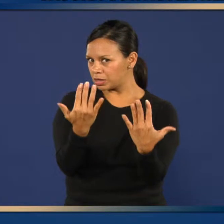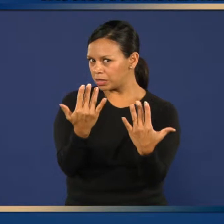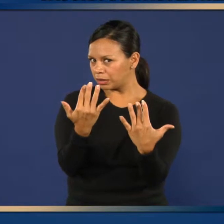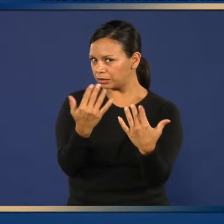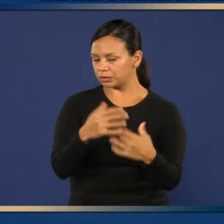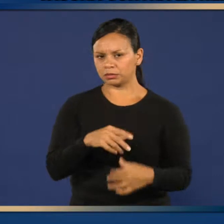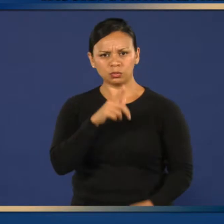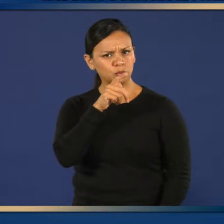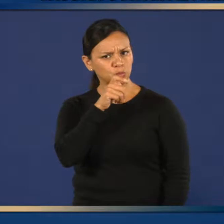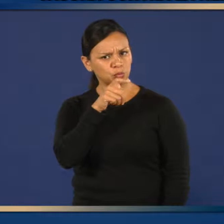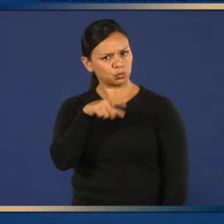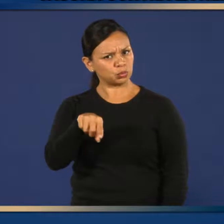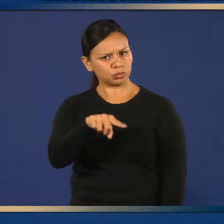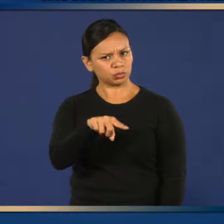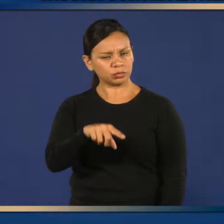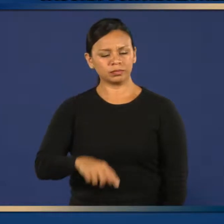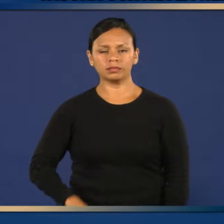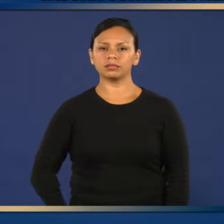deben esperar